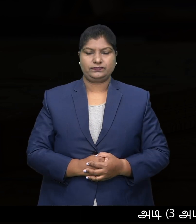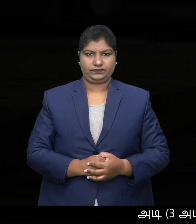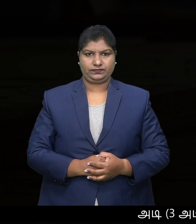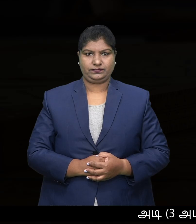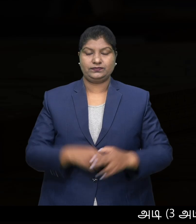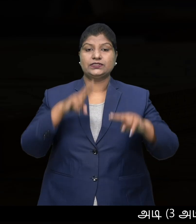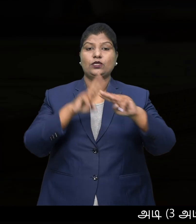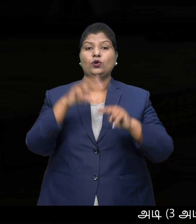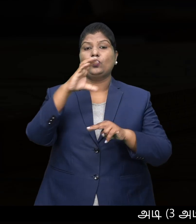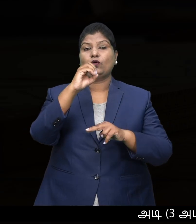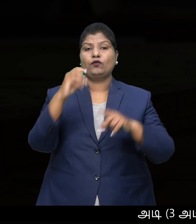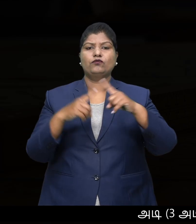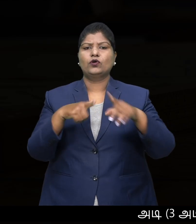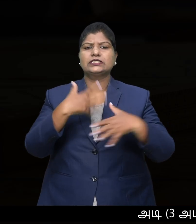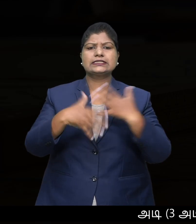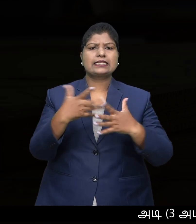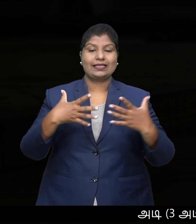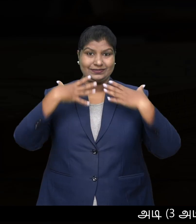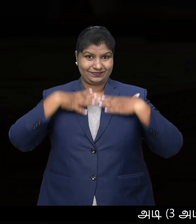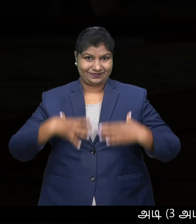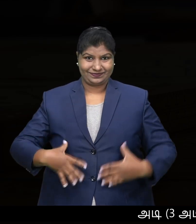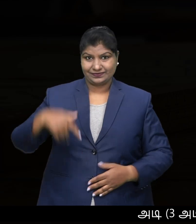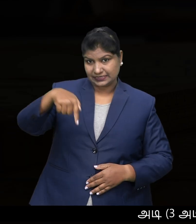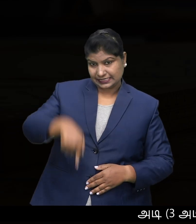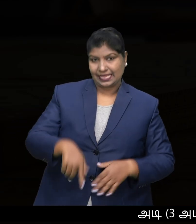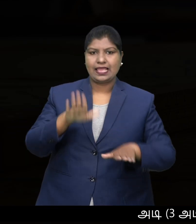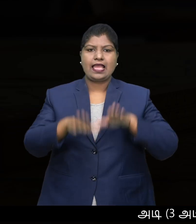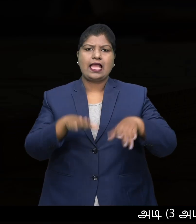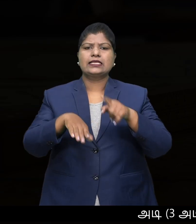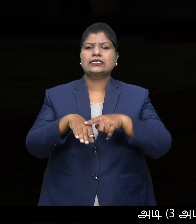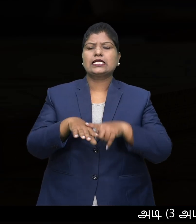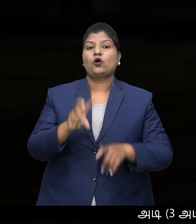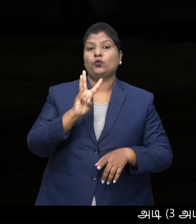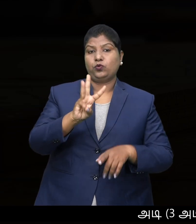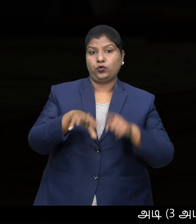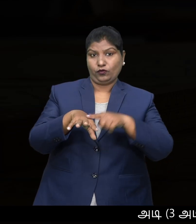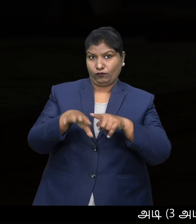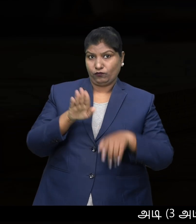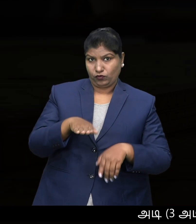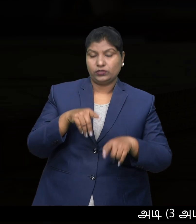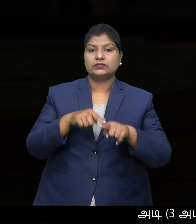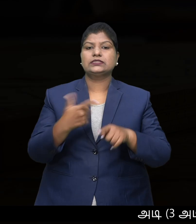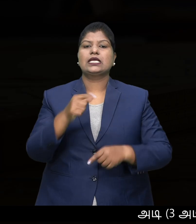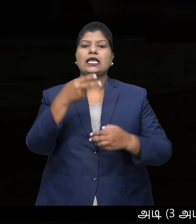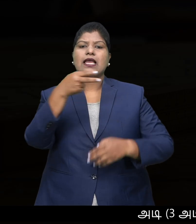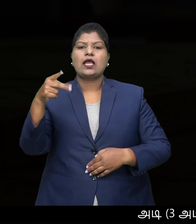அடி, அதாவது 3 அடி ஈடு 1 கஜம்.